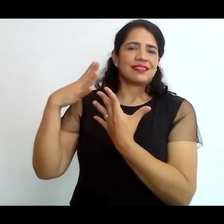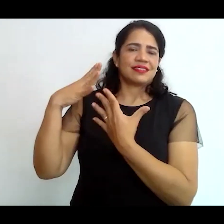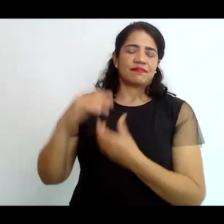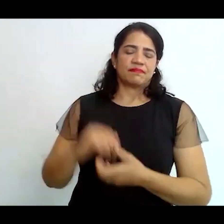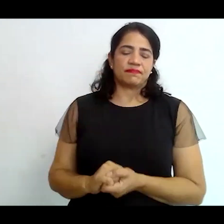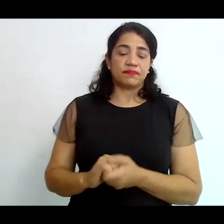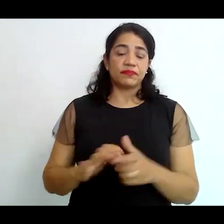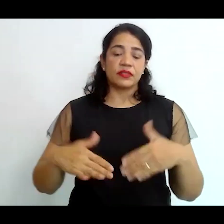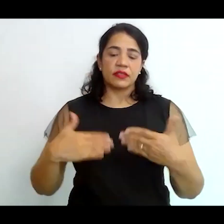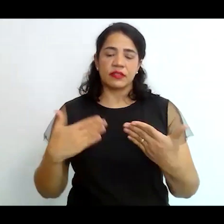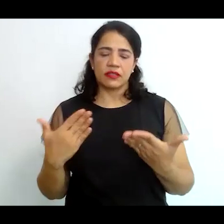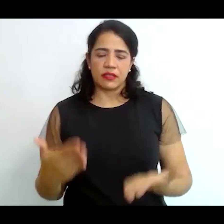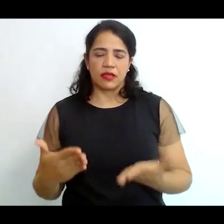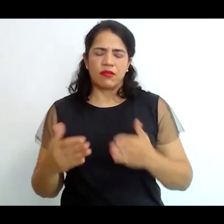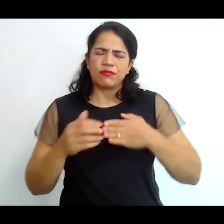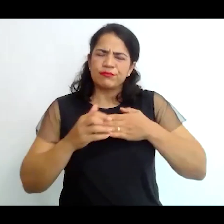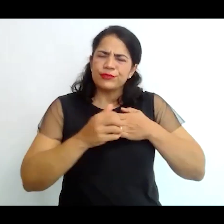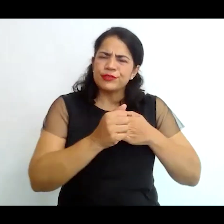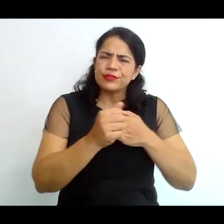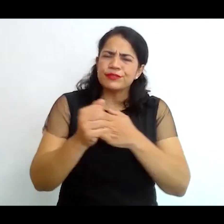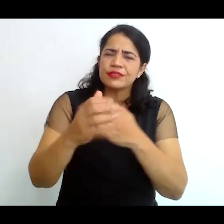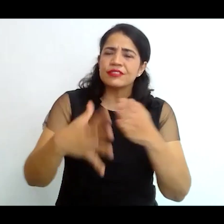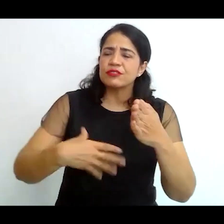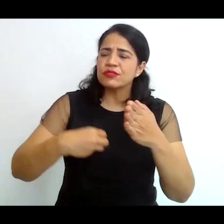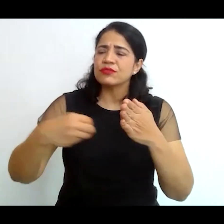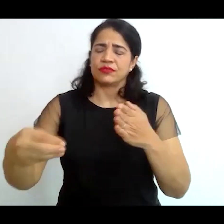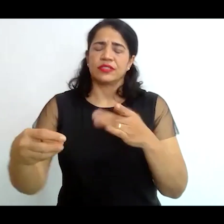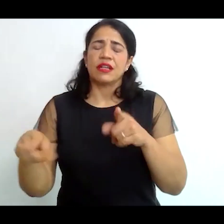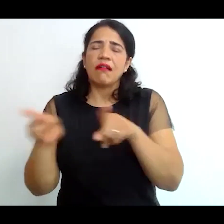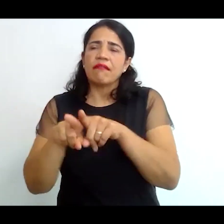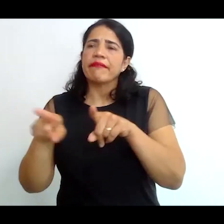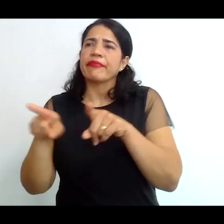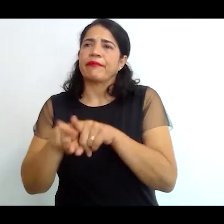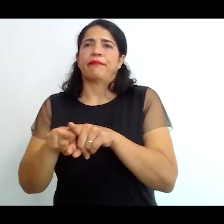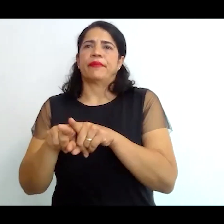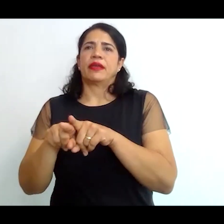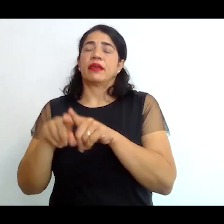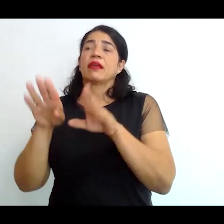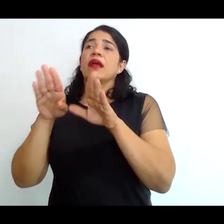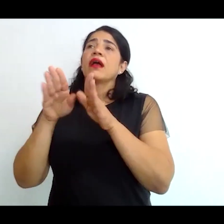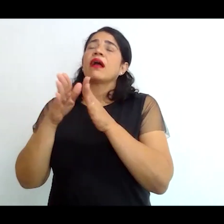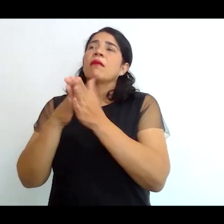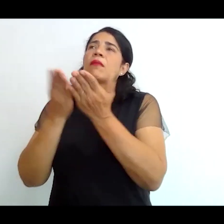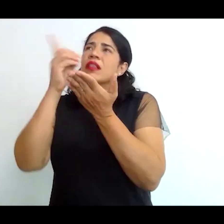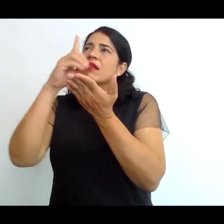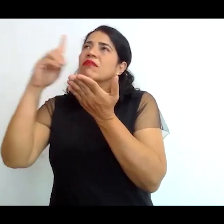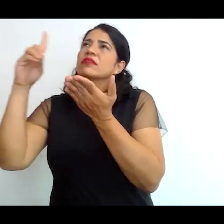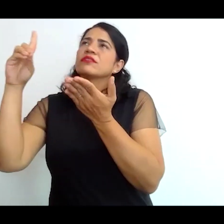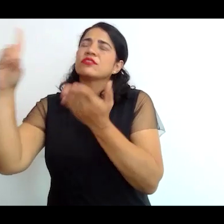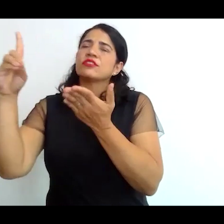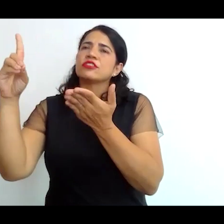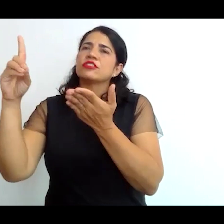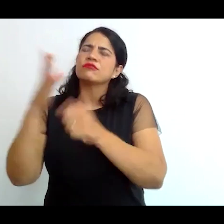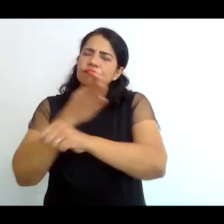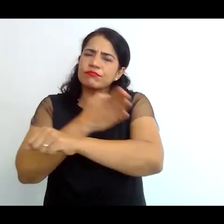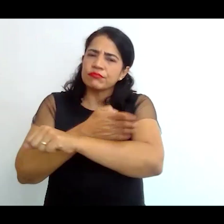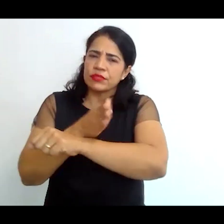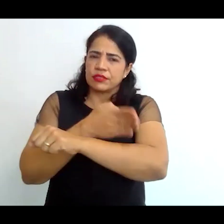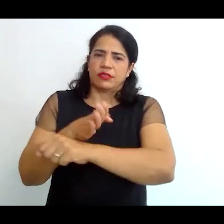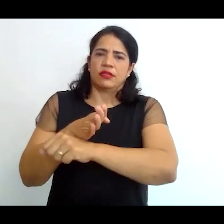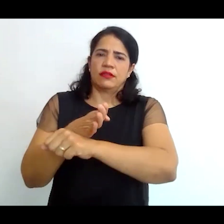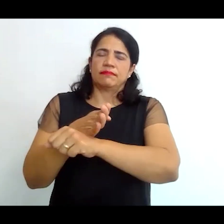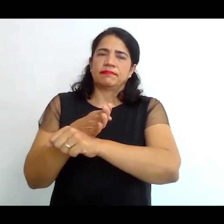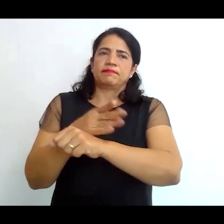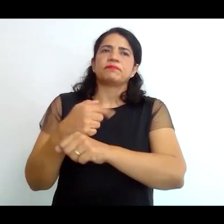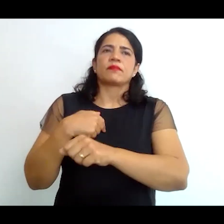filhos, irmão, também a praticar essa palavra, não é? Eu quero dizer uma coisa, todos nós adultos, quanto mais